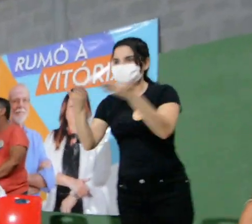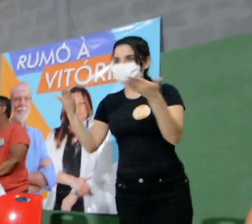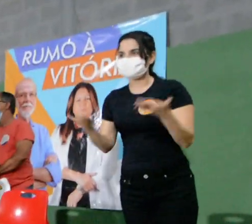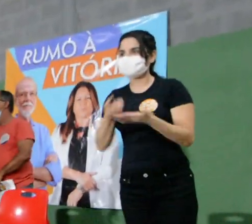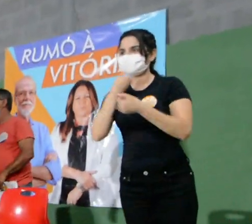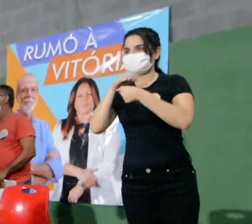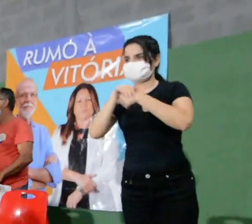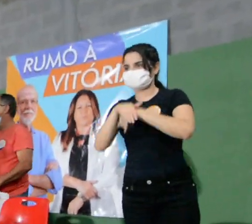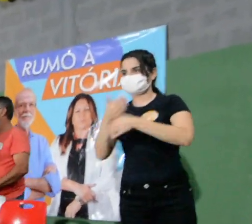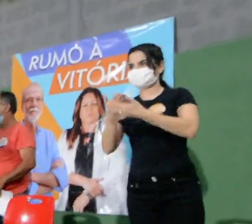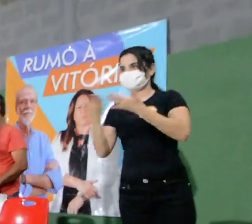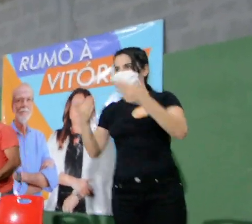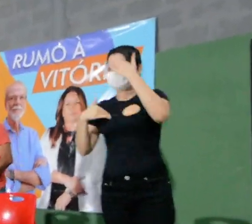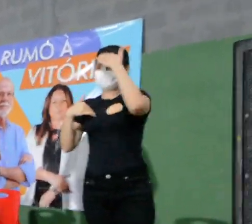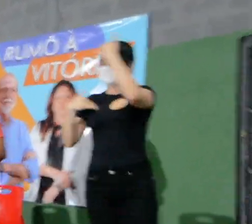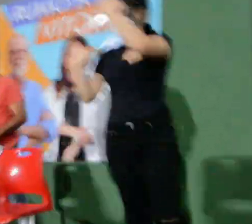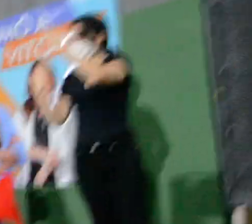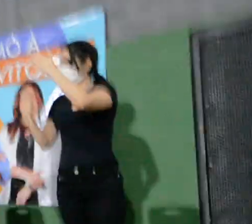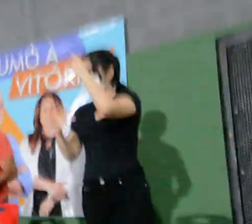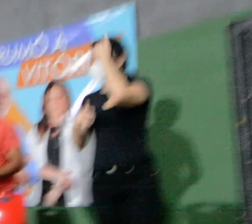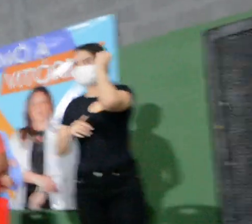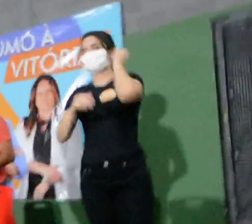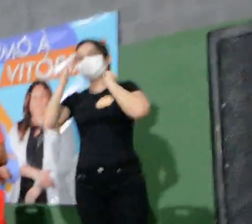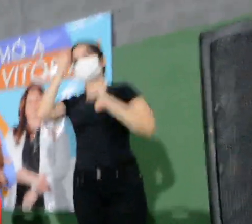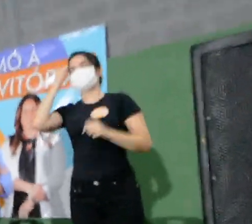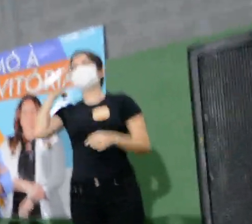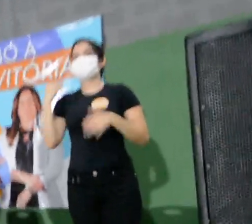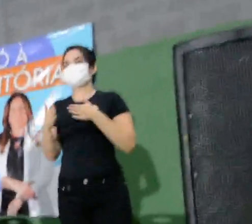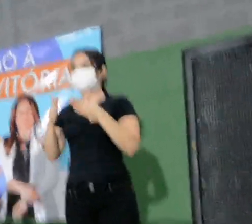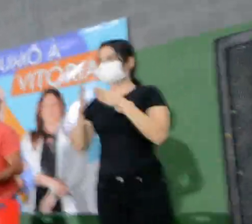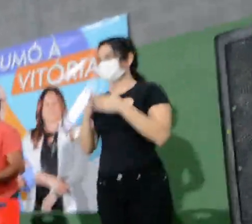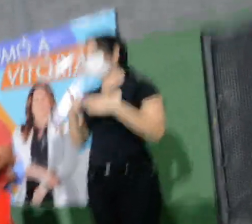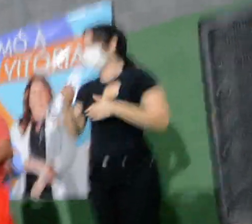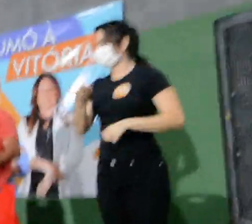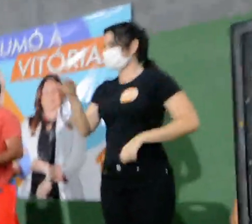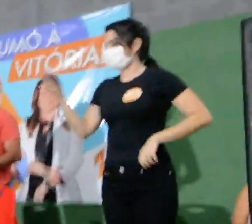noite! Obrigado, padre. Pedi só para essas lindonas, vocês são lindas demais.